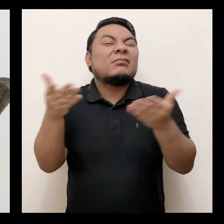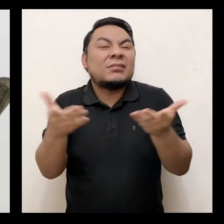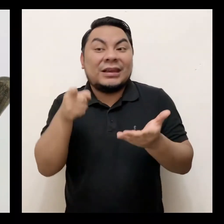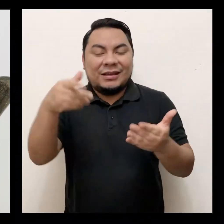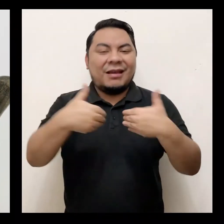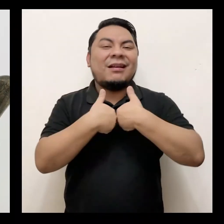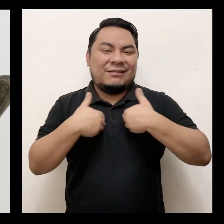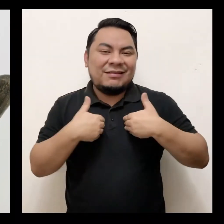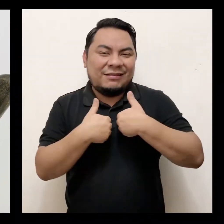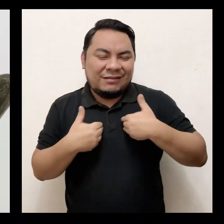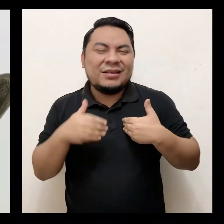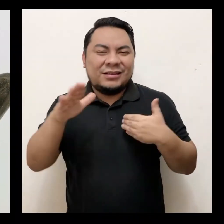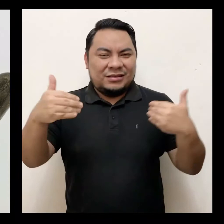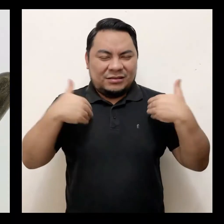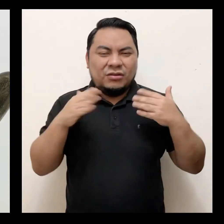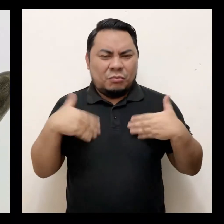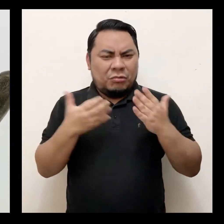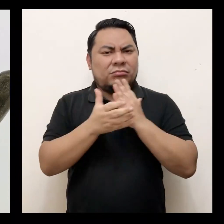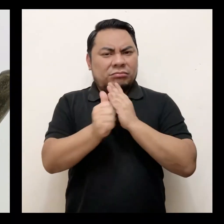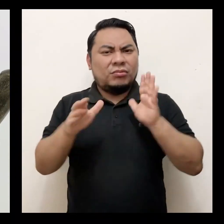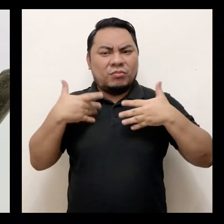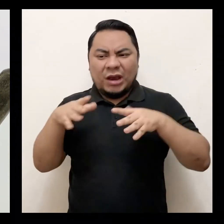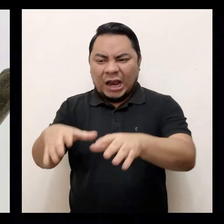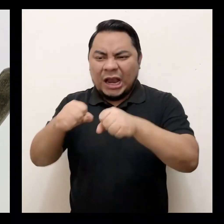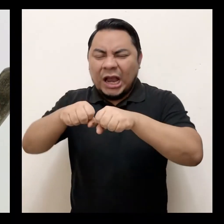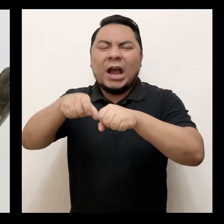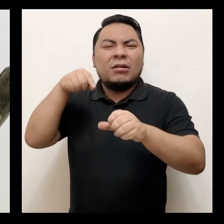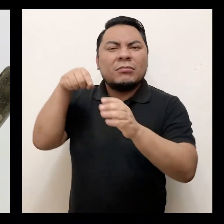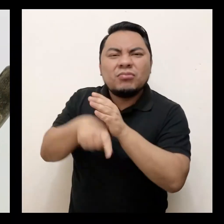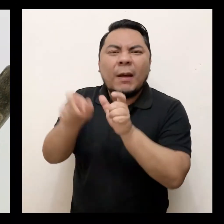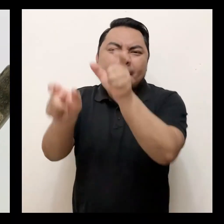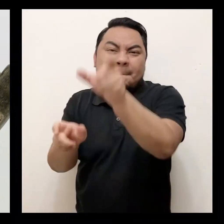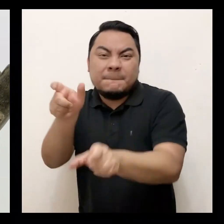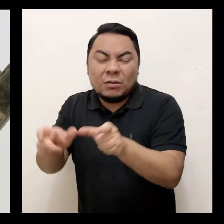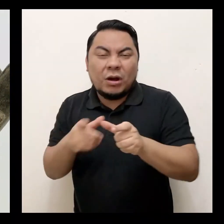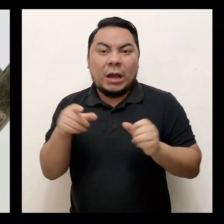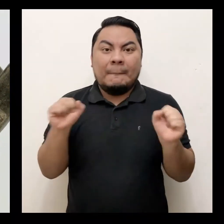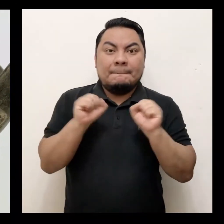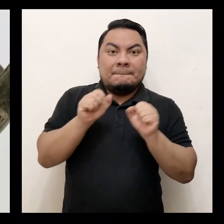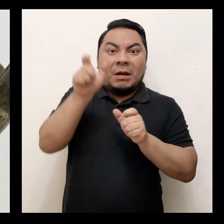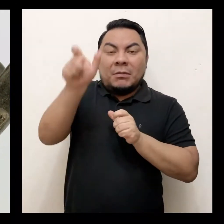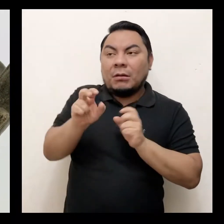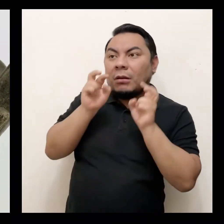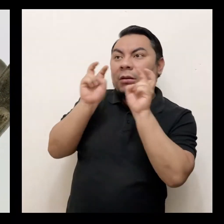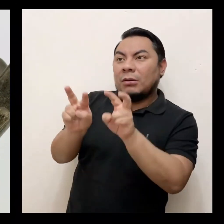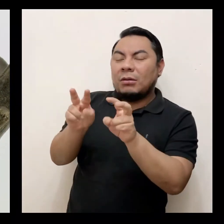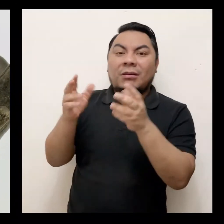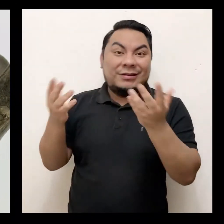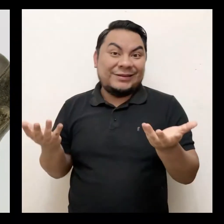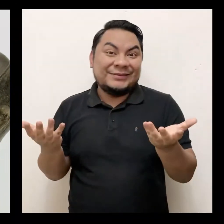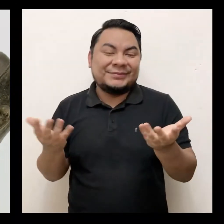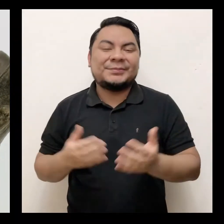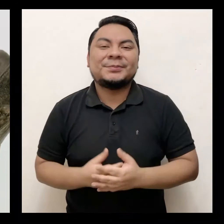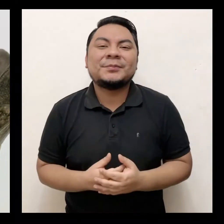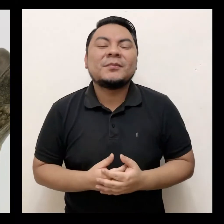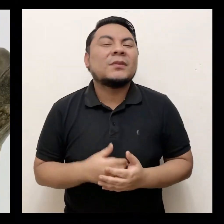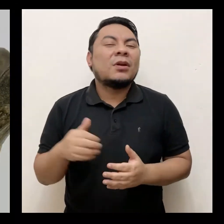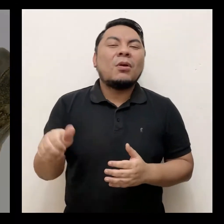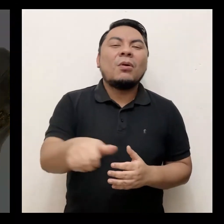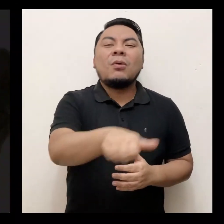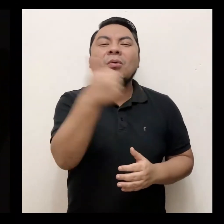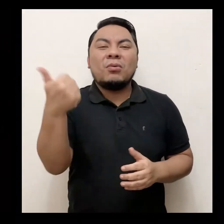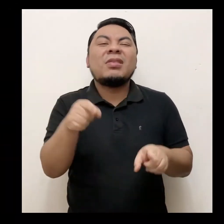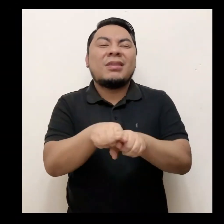Esto se debe a que estos animales tienen la capacidad de tomar la vida de otro ser y de infundir temor en quienes los